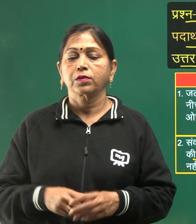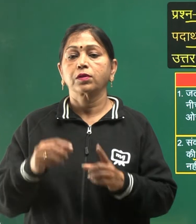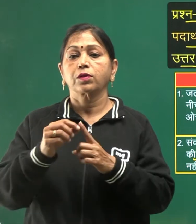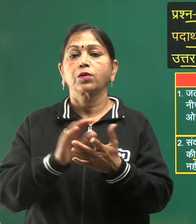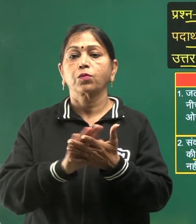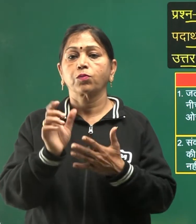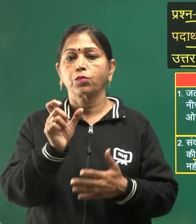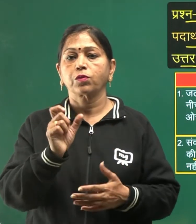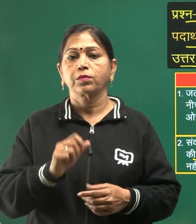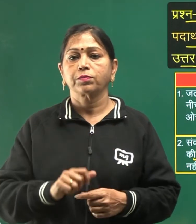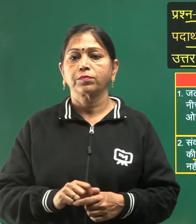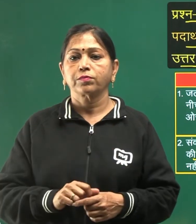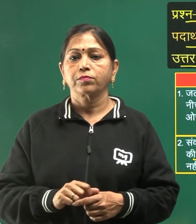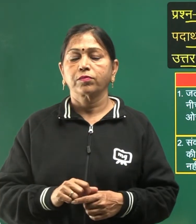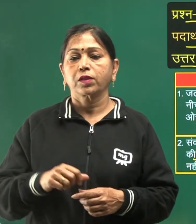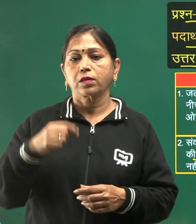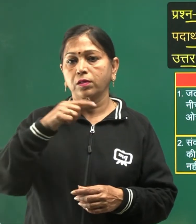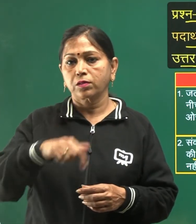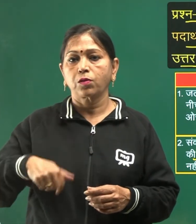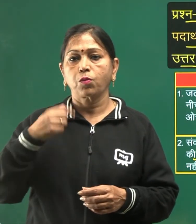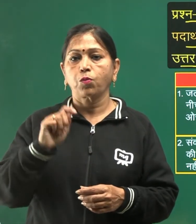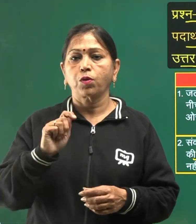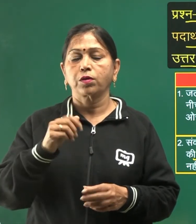फ्लोएम संवहन में